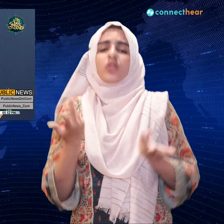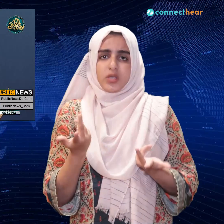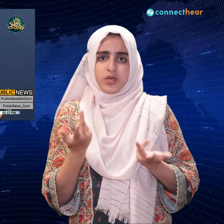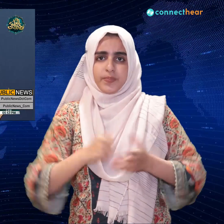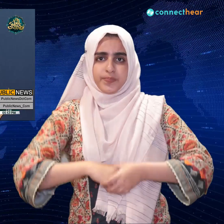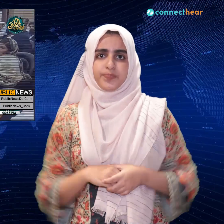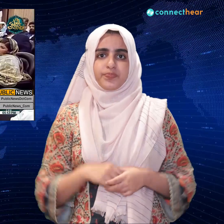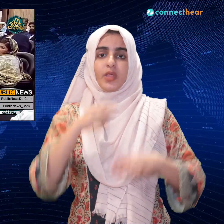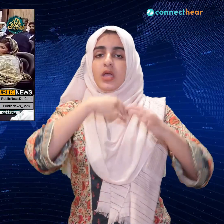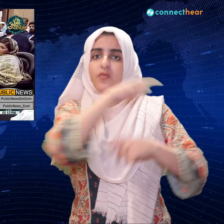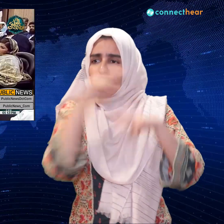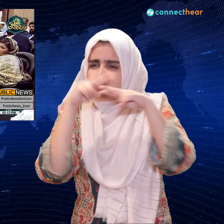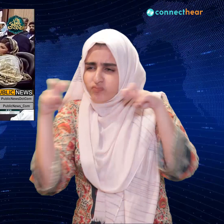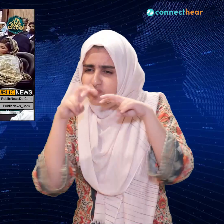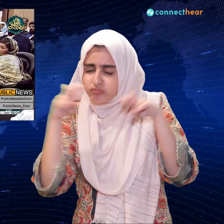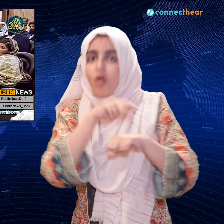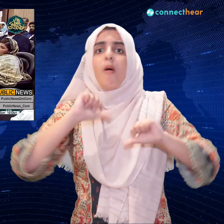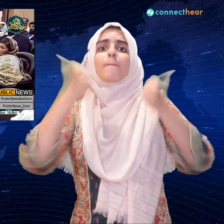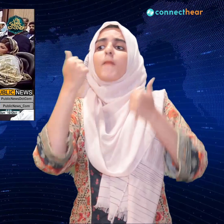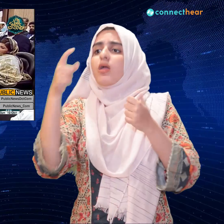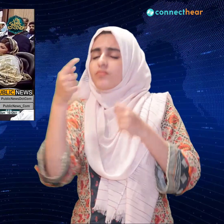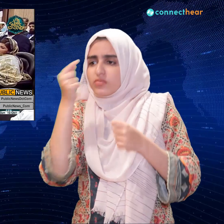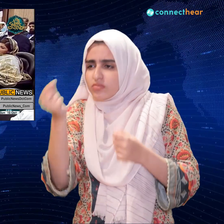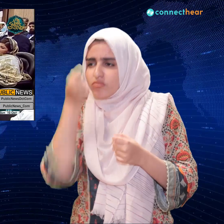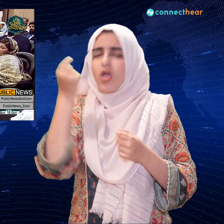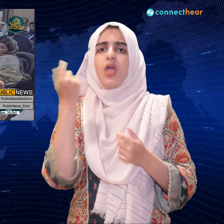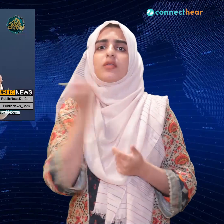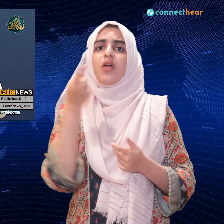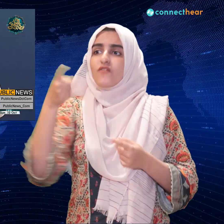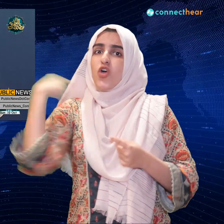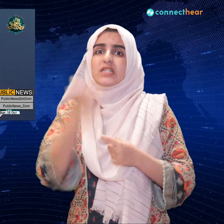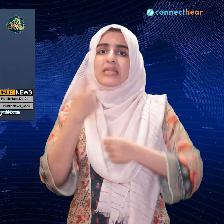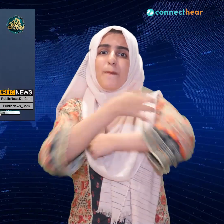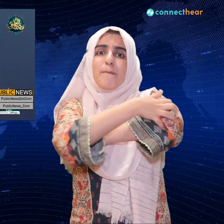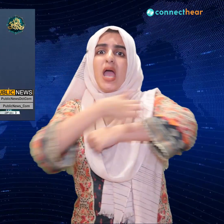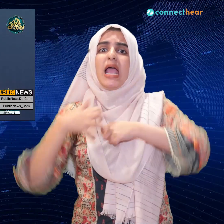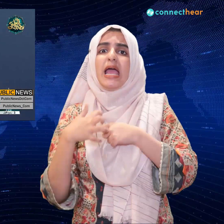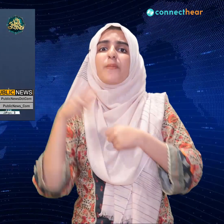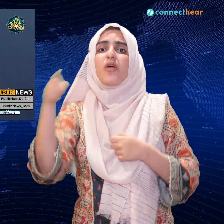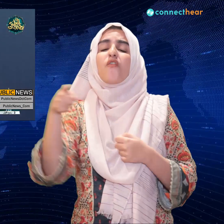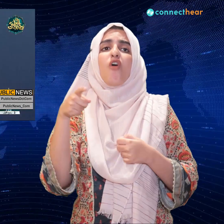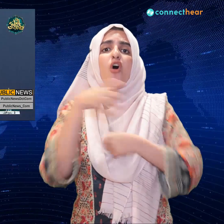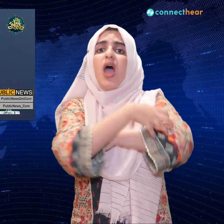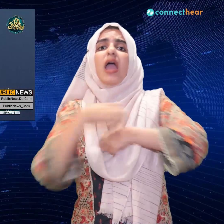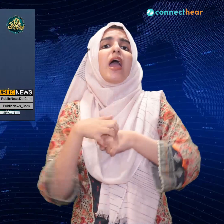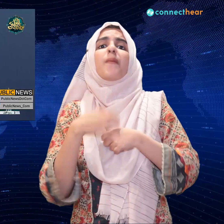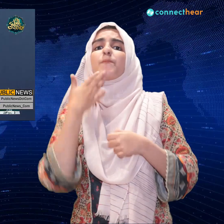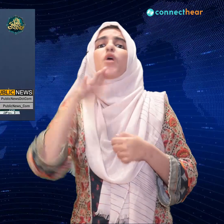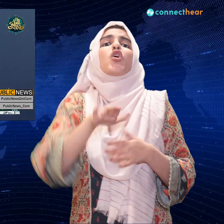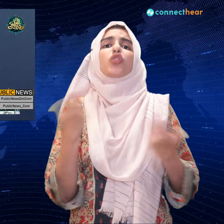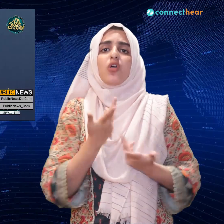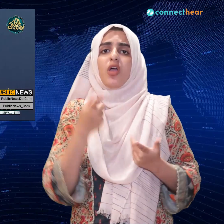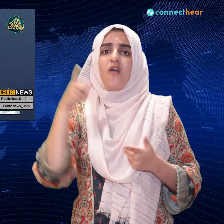اس میں کیا چیز سامنے آئی؟ اس نے دیکھا کہ جتنے بھی غریب ملک ہیں ان کی اصل وجہ غربت کی یہ ہے کہ ان کے